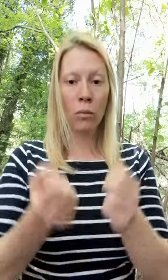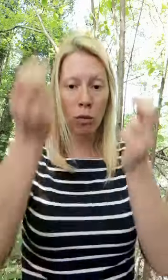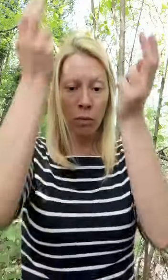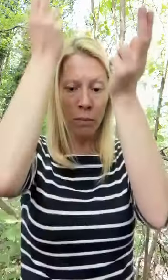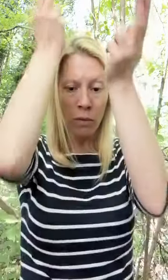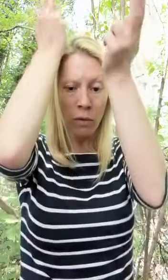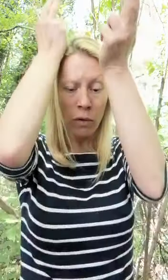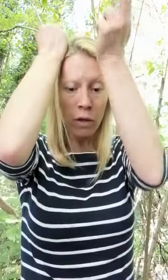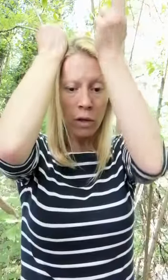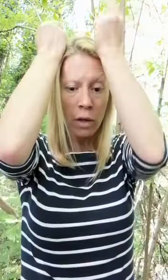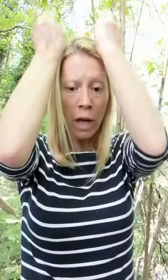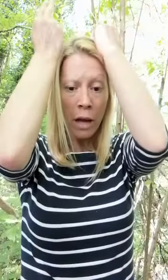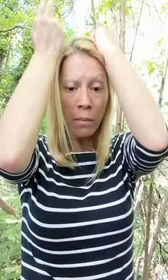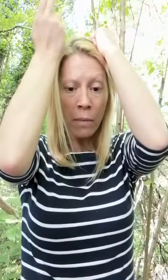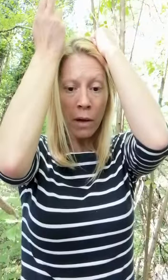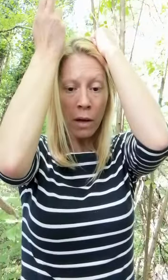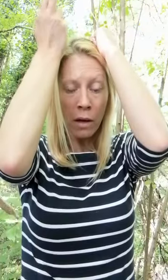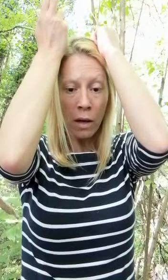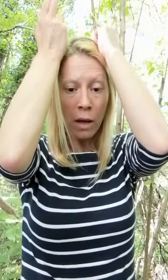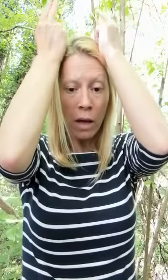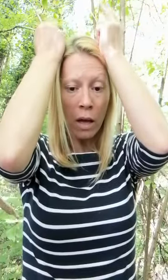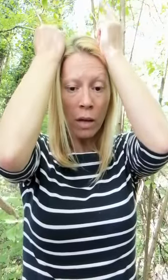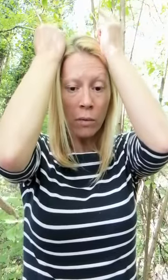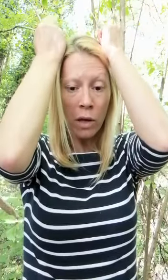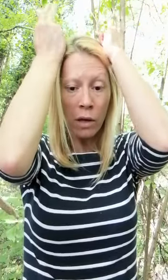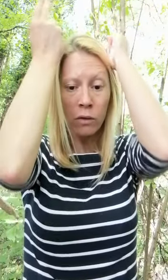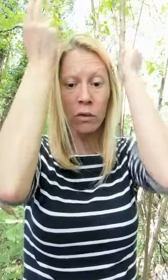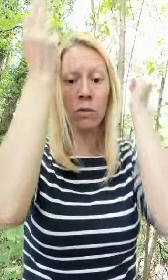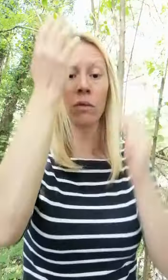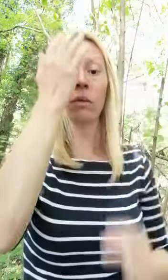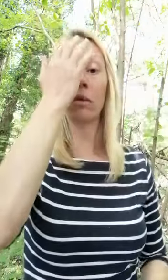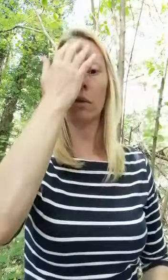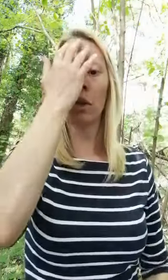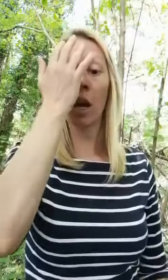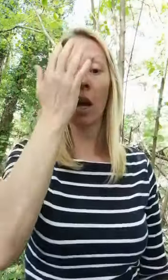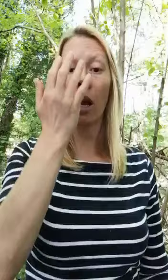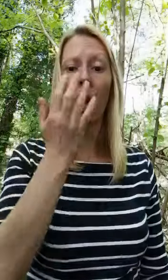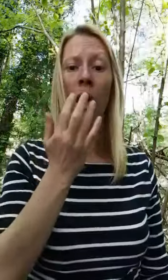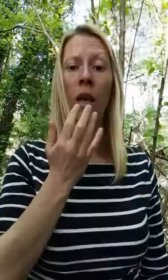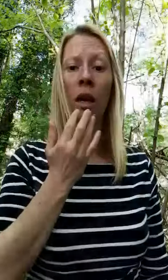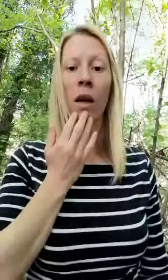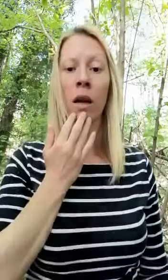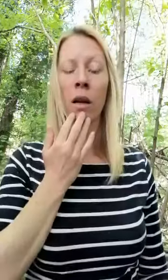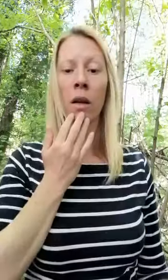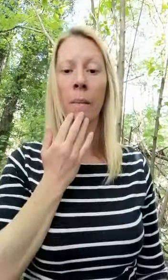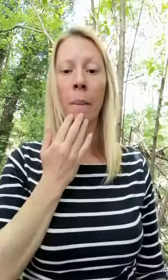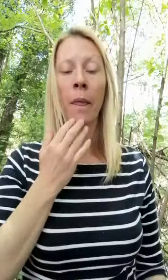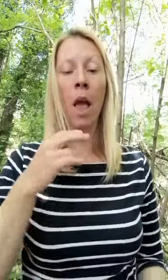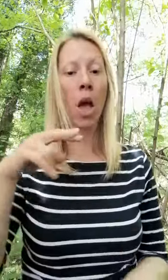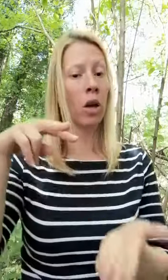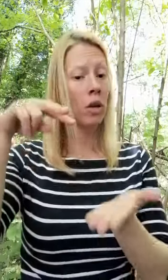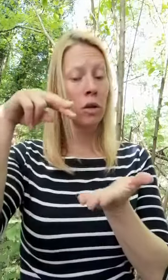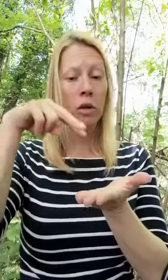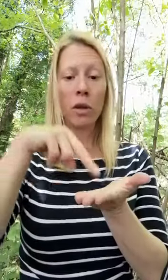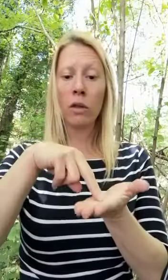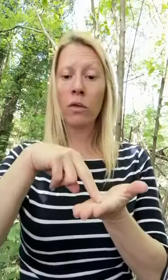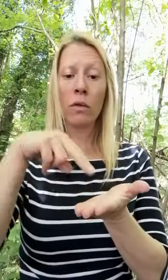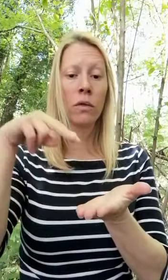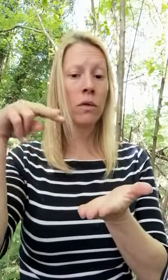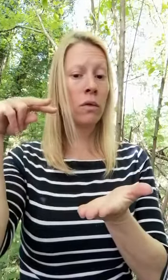Mon petit lapin a bien du chagrin. Il ne